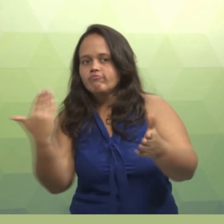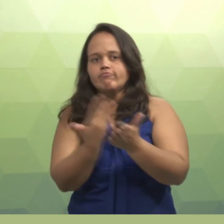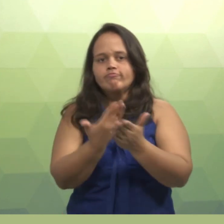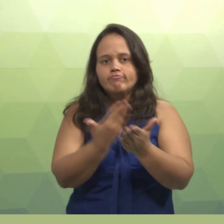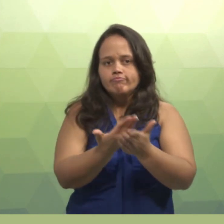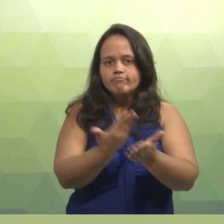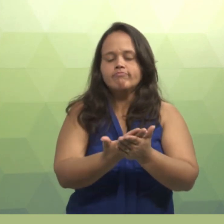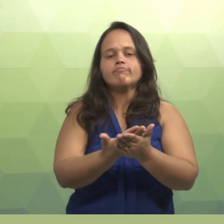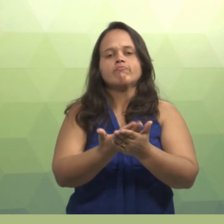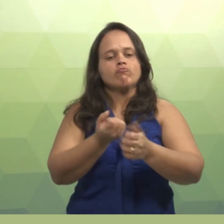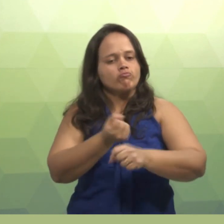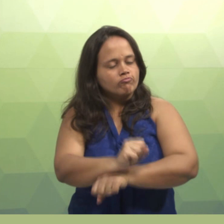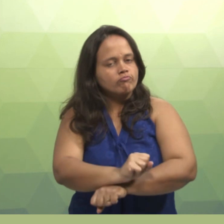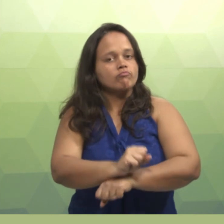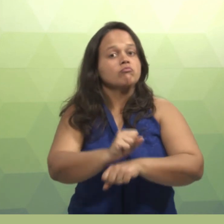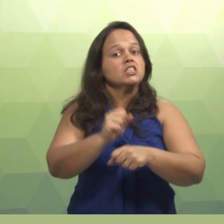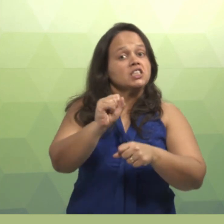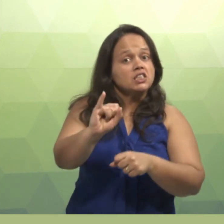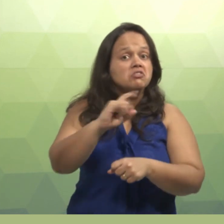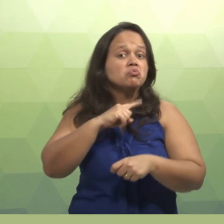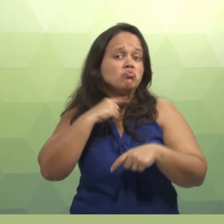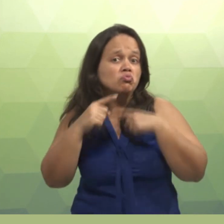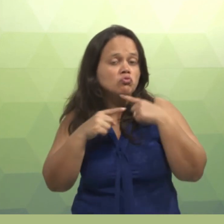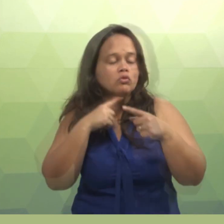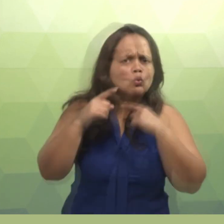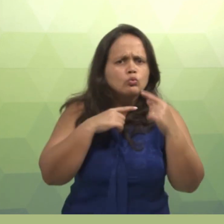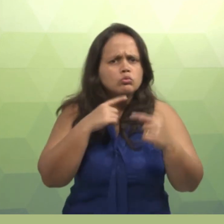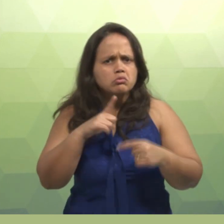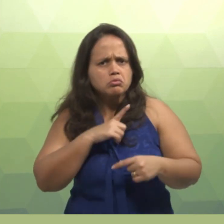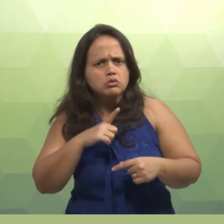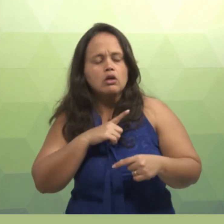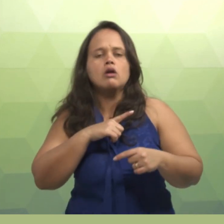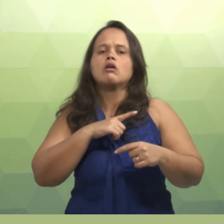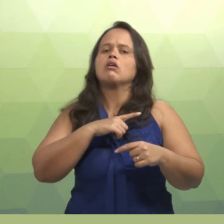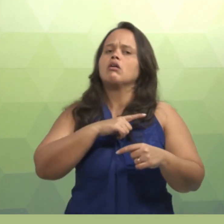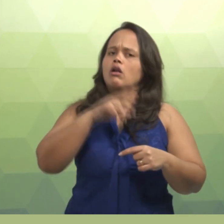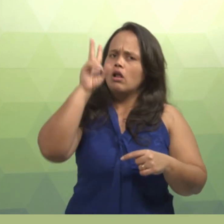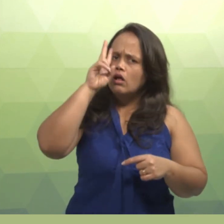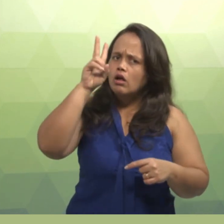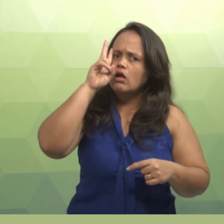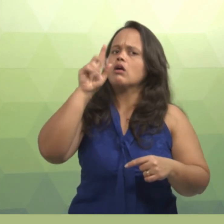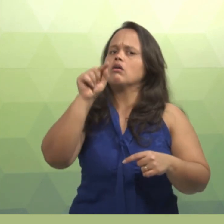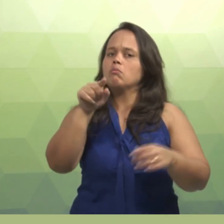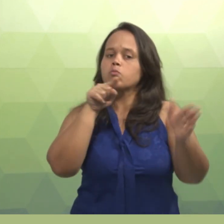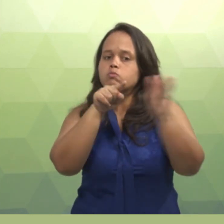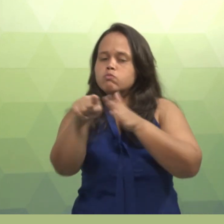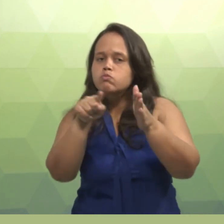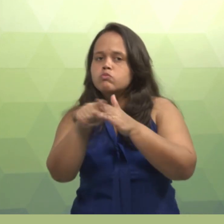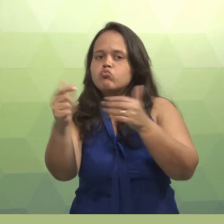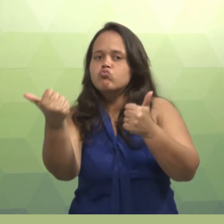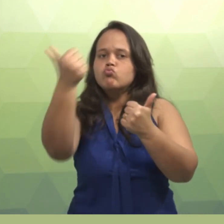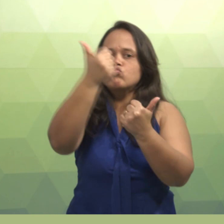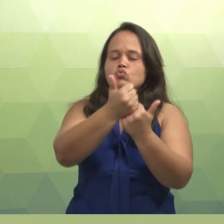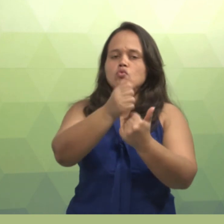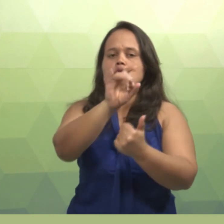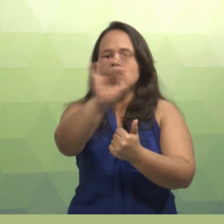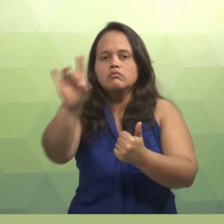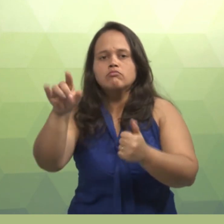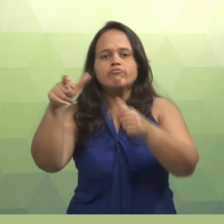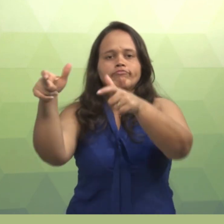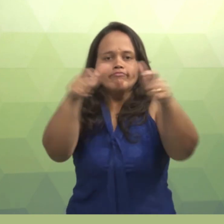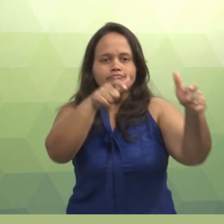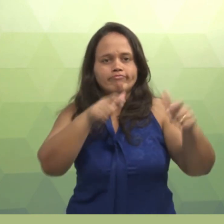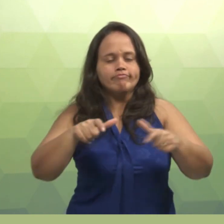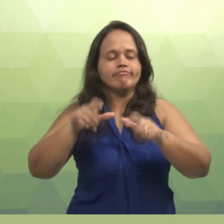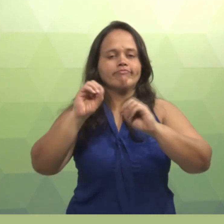tempo que tenham de dedicação aos estudos e qualquer dúvida, não esqueçam, procurem esclarecê-la com seu tutor aí na